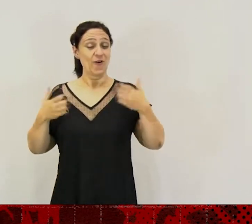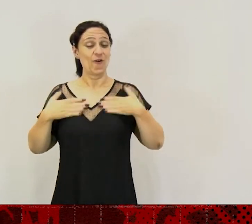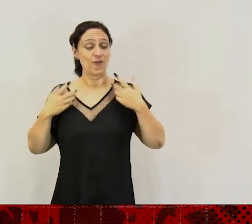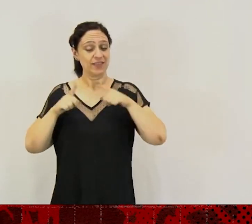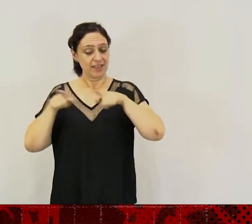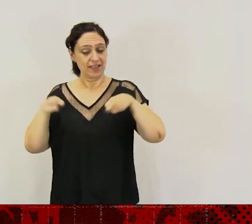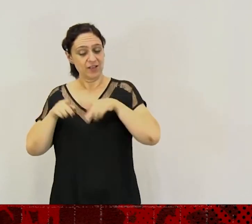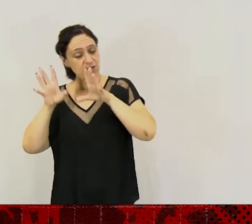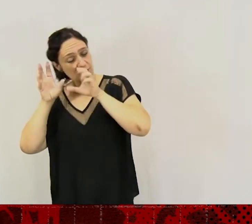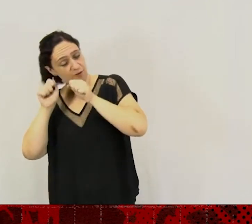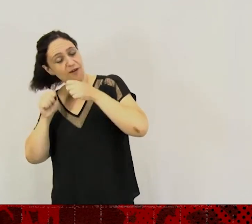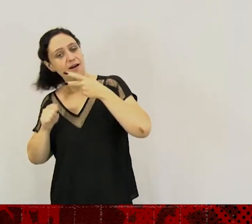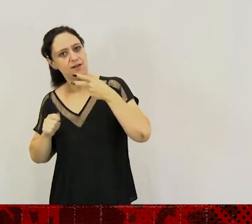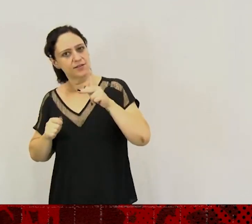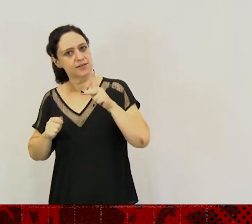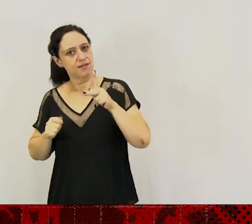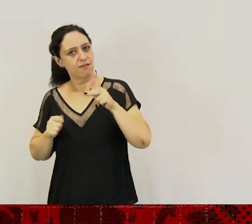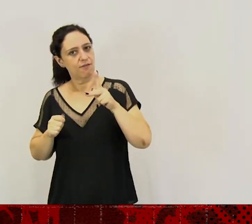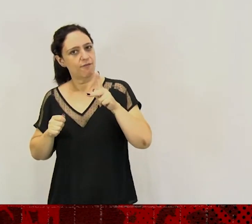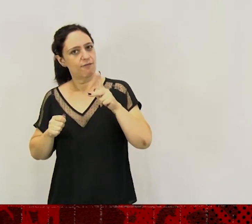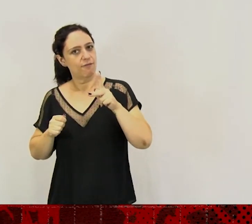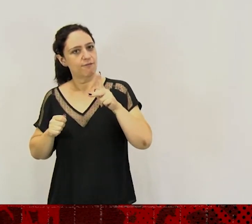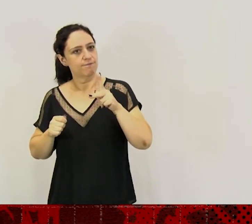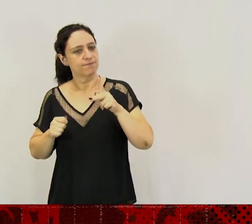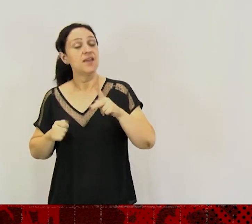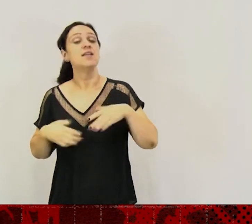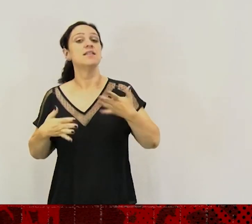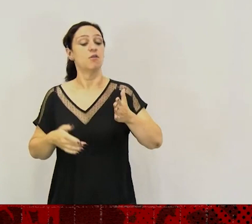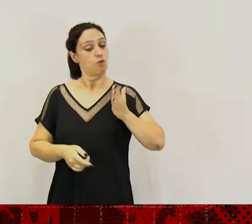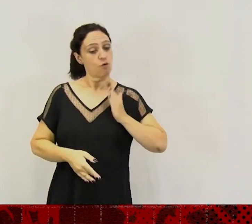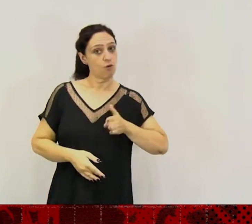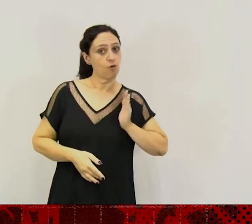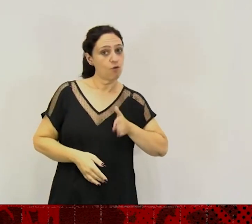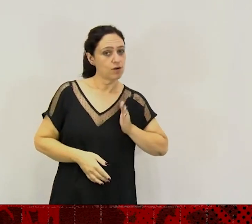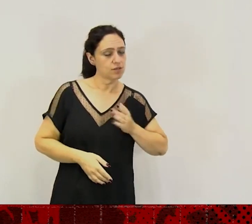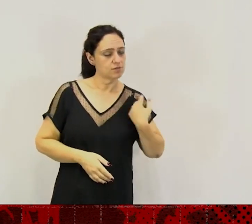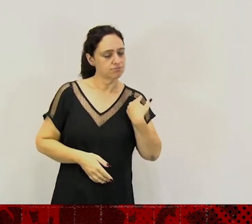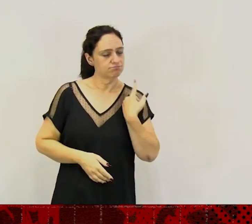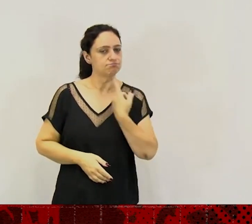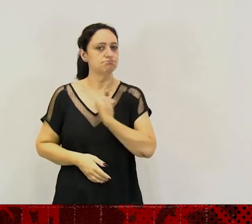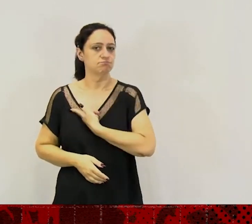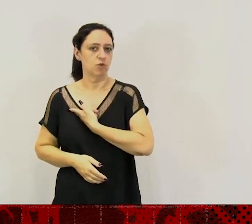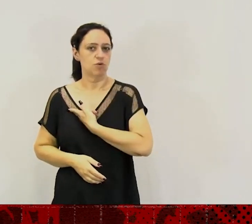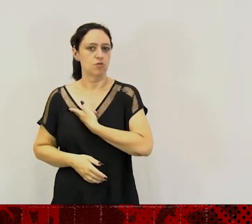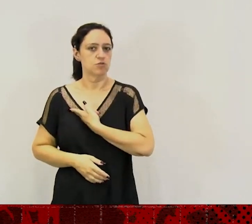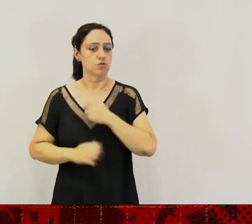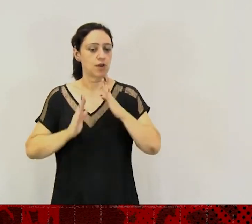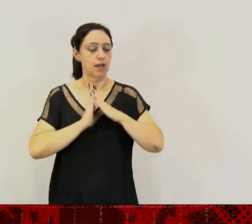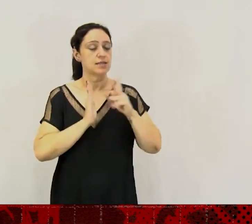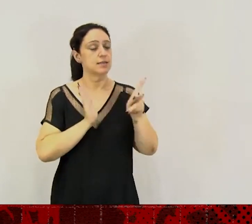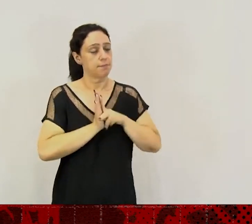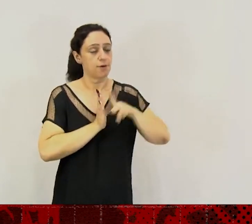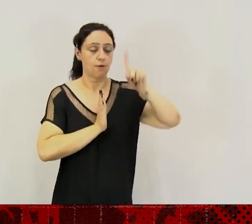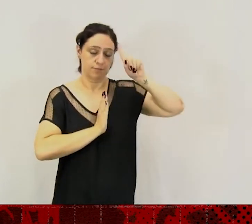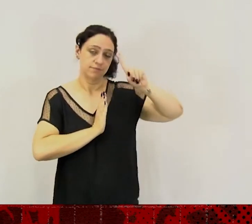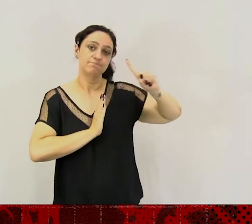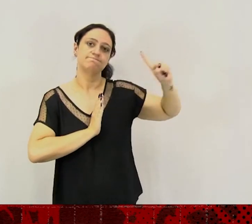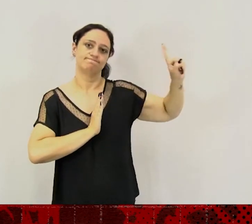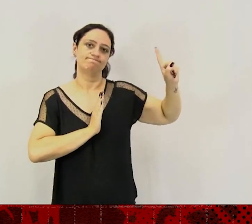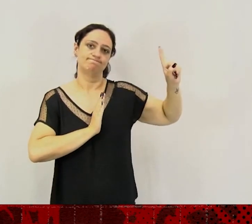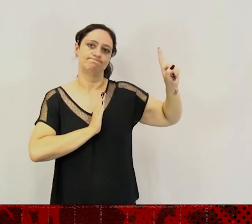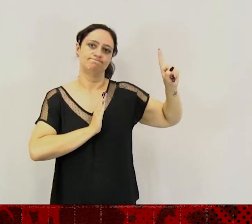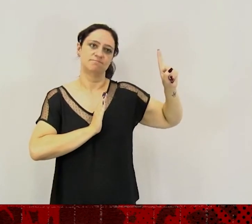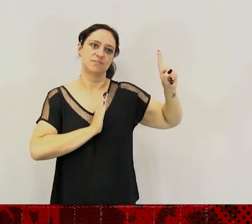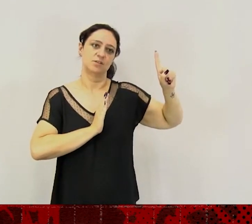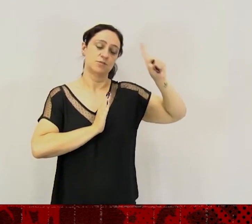aquilo? Pois bem, o nosso coração é a casa de Deus. É aí